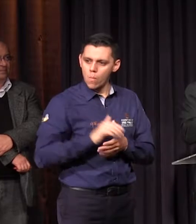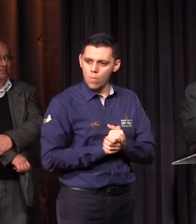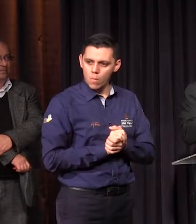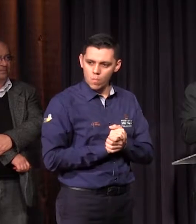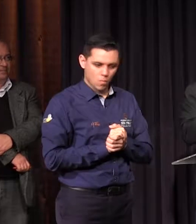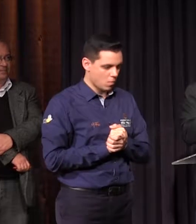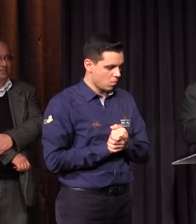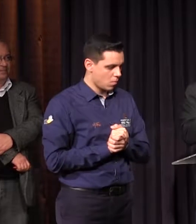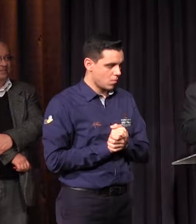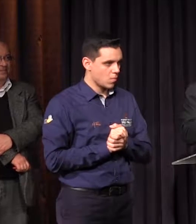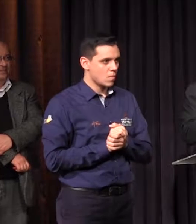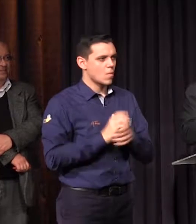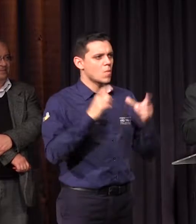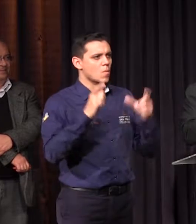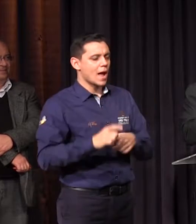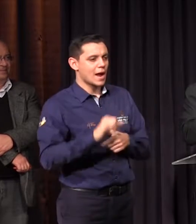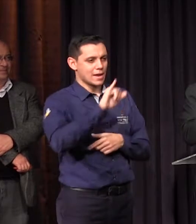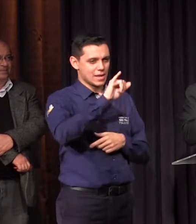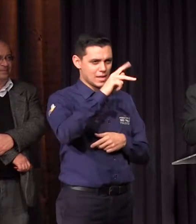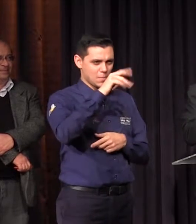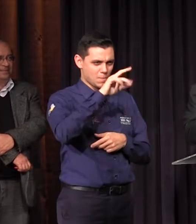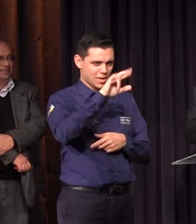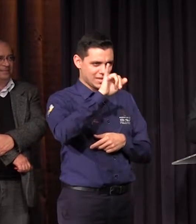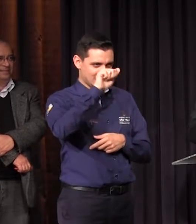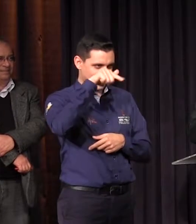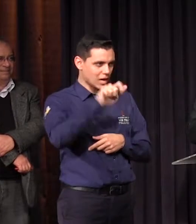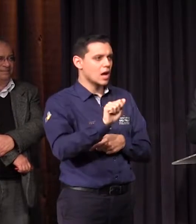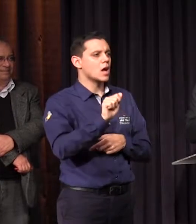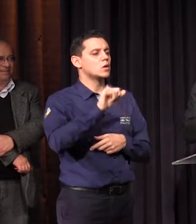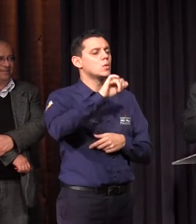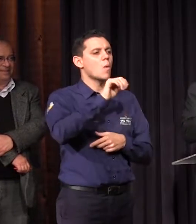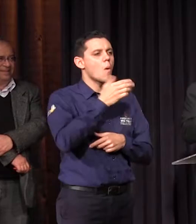do ipiranga josé carlos souza júnior